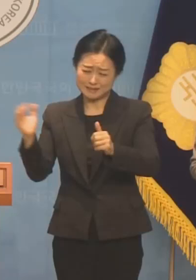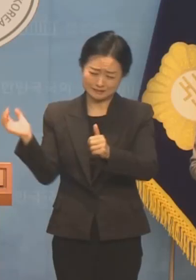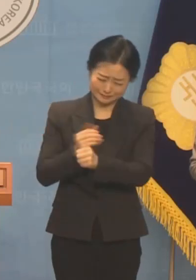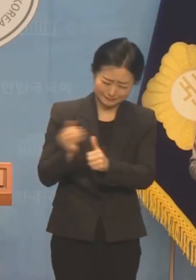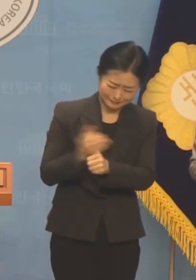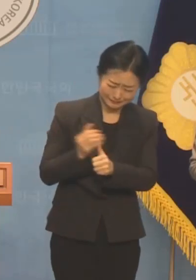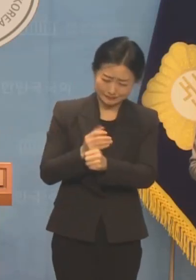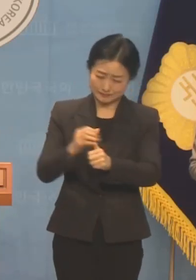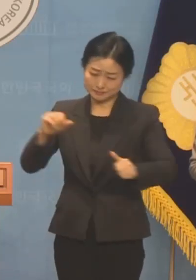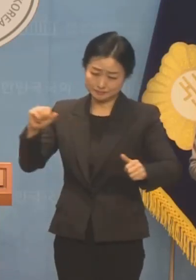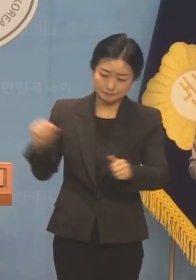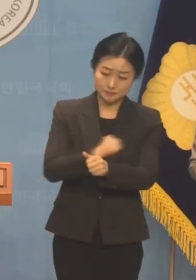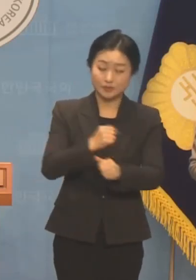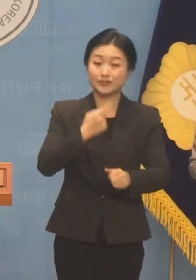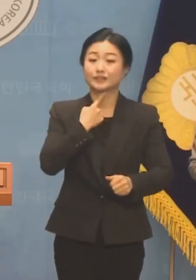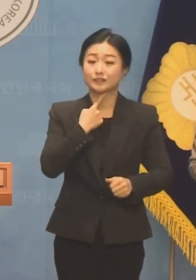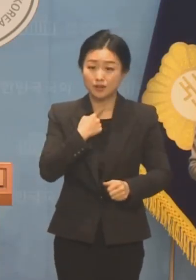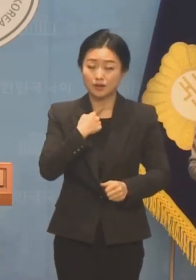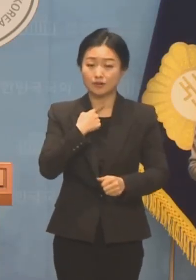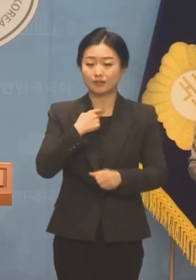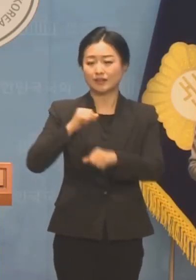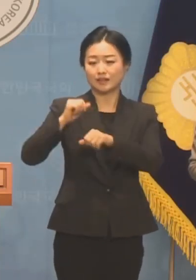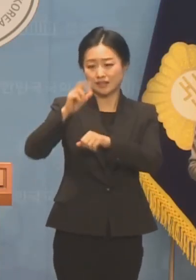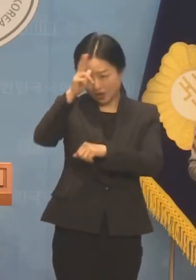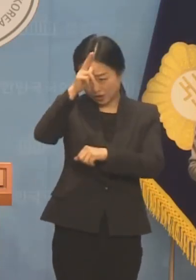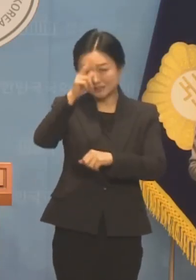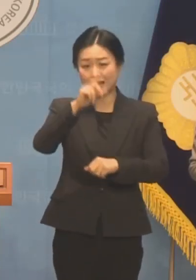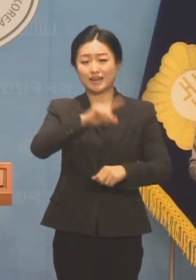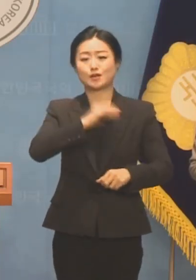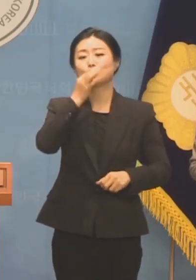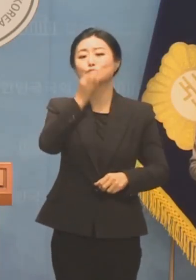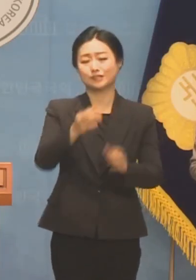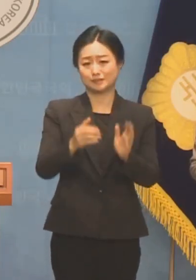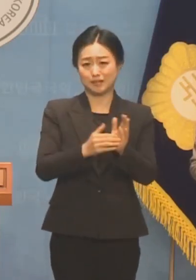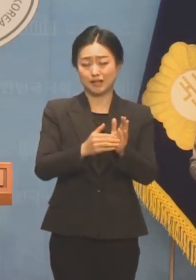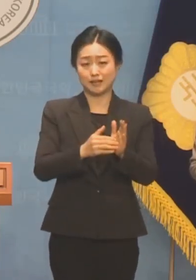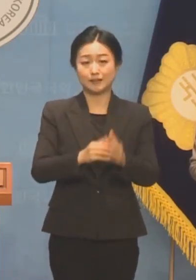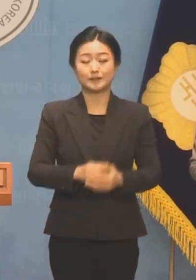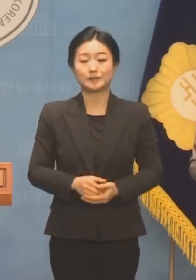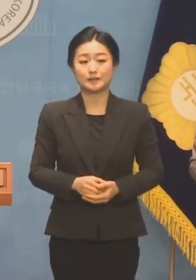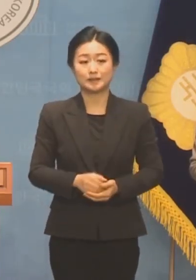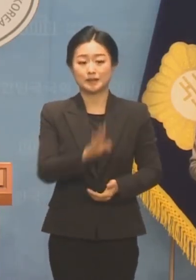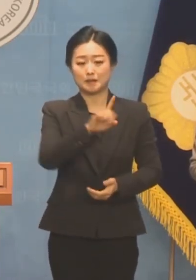무자비하게 폭력으로 진압한 사복 경찰관들을 부르는 말입니다.